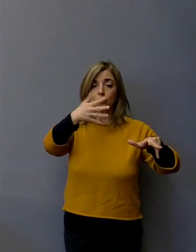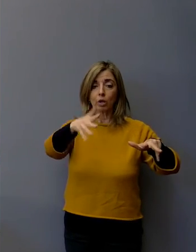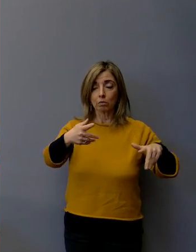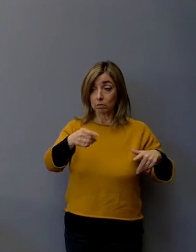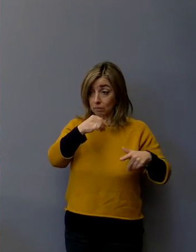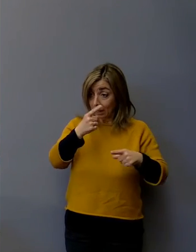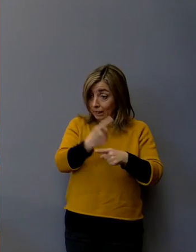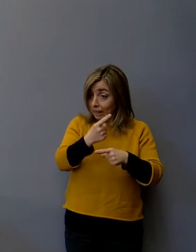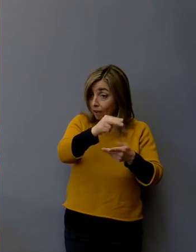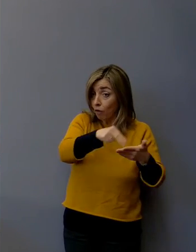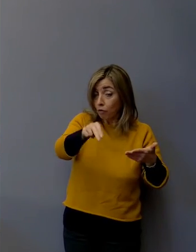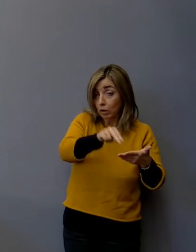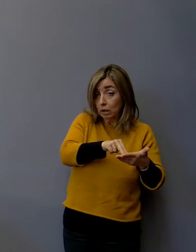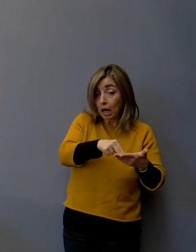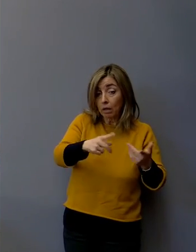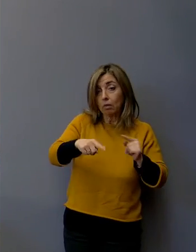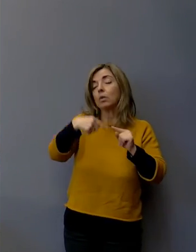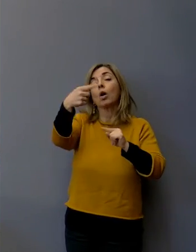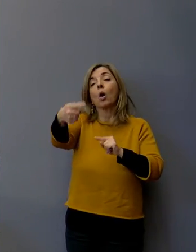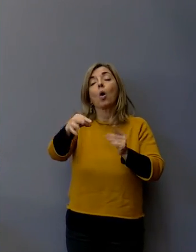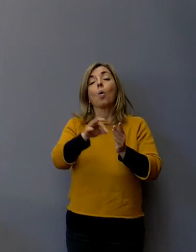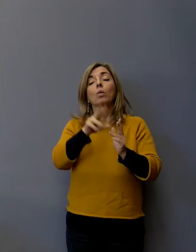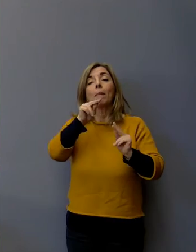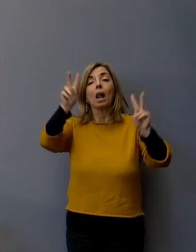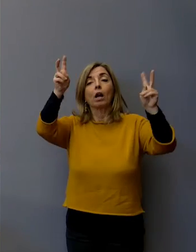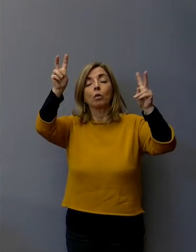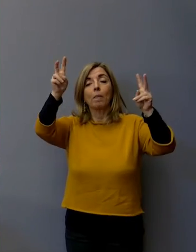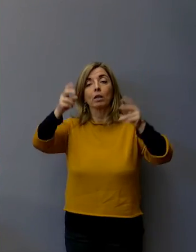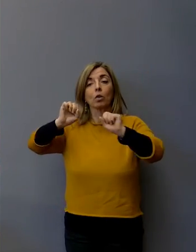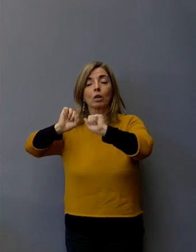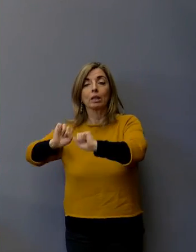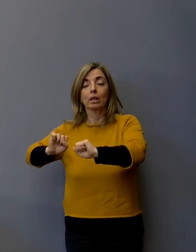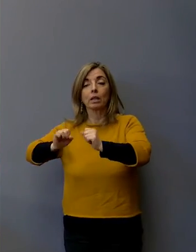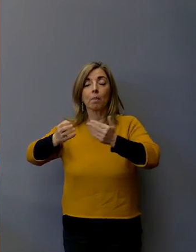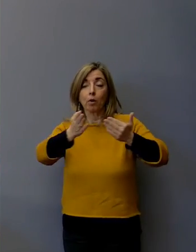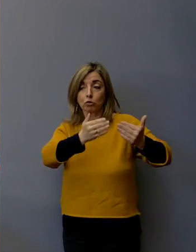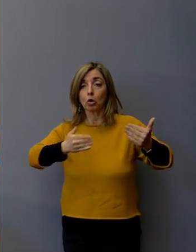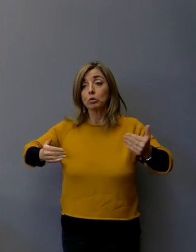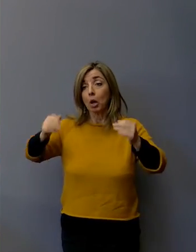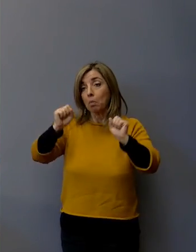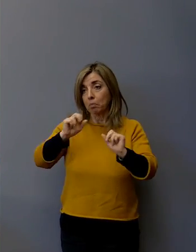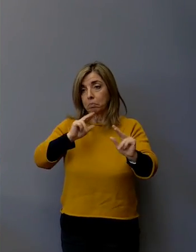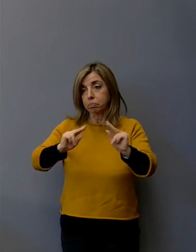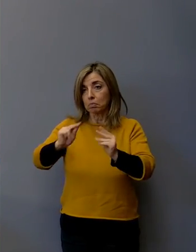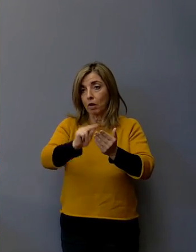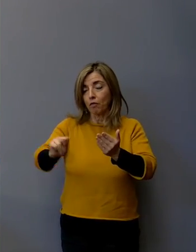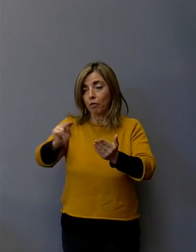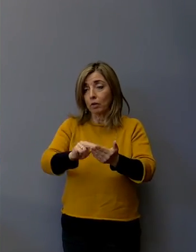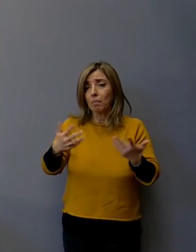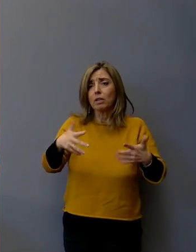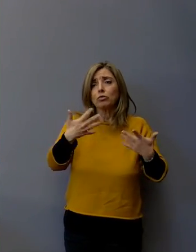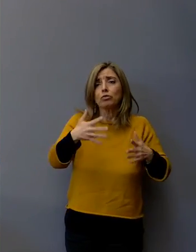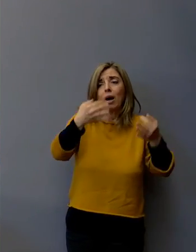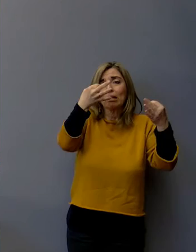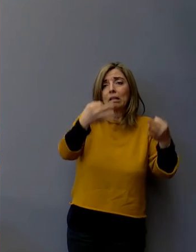magari lo facciamo ma quando parleremo di depositi costieri però siccome abbiamo già deciso non so quale dibattito ci debba esserci debba essere se dobbiamo farlo se non